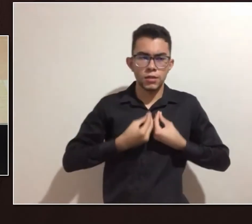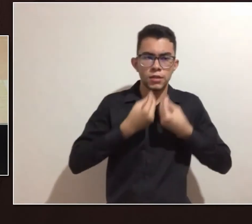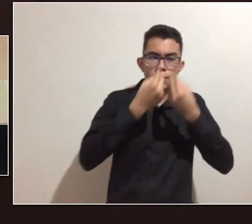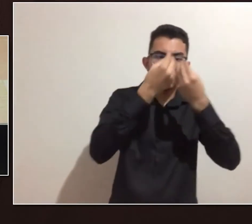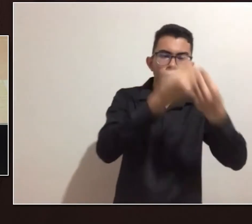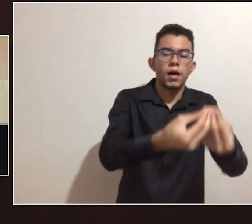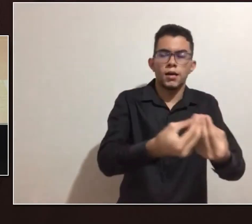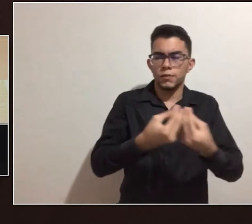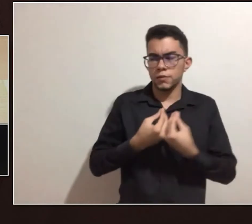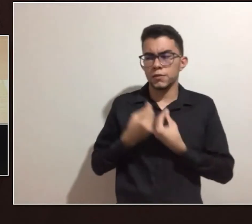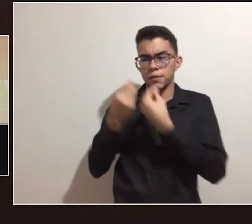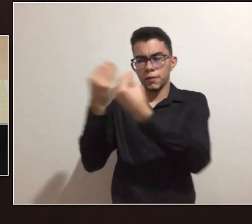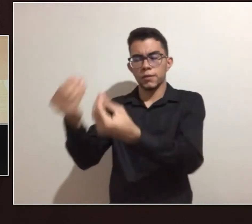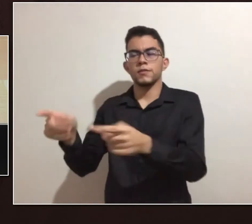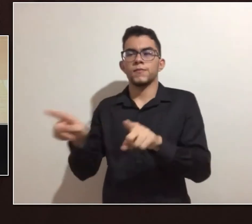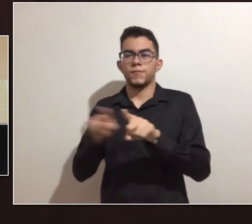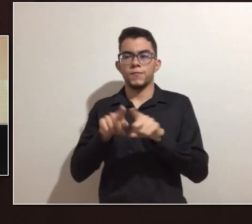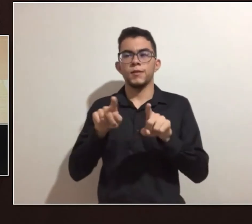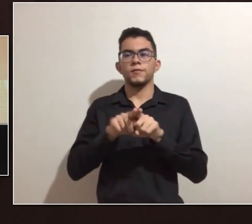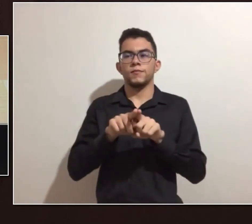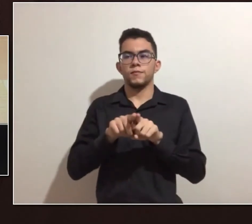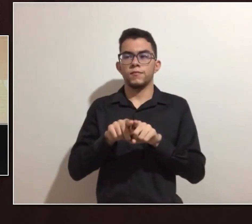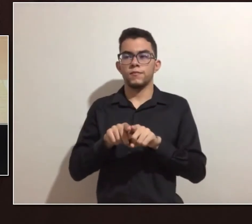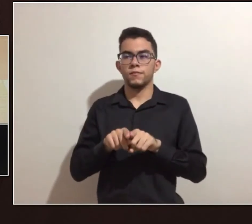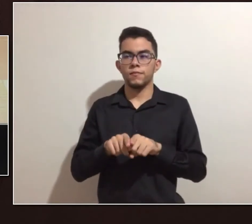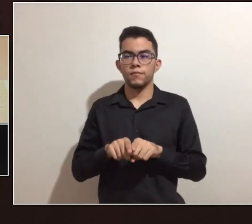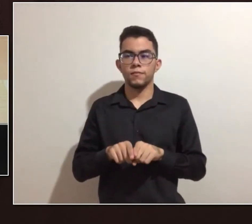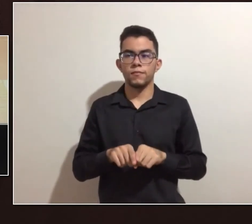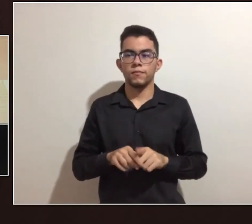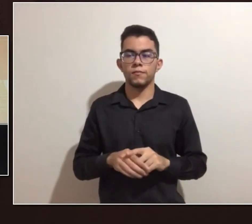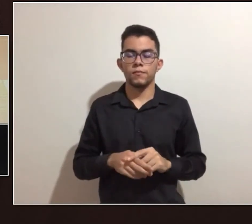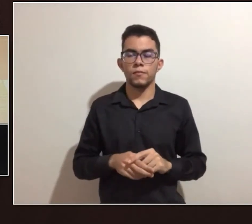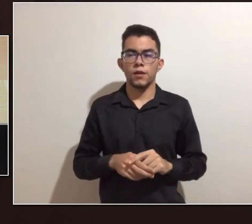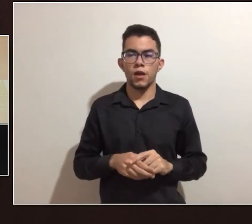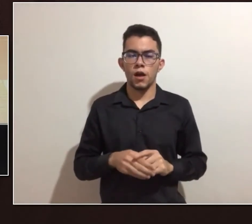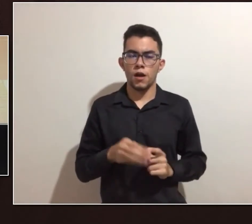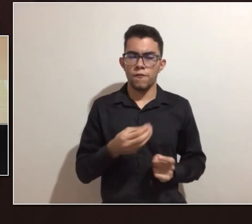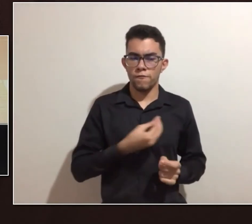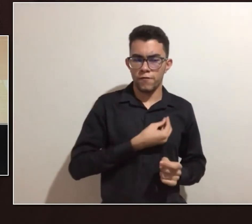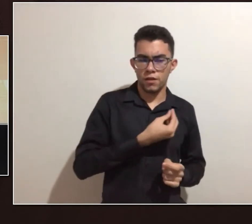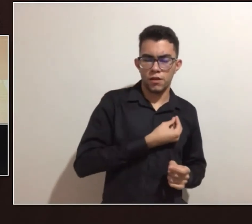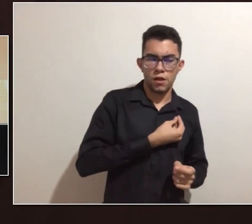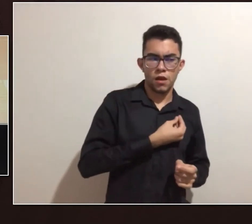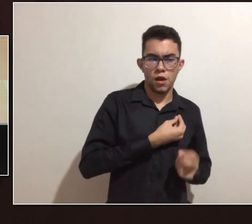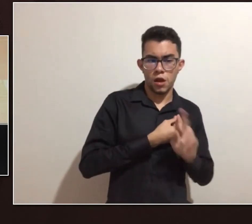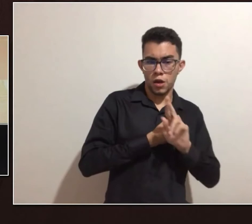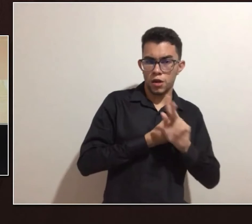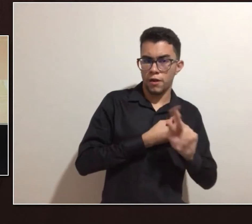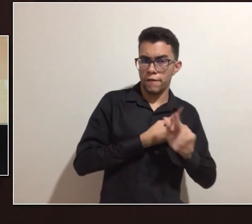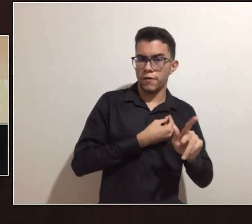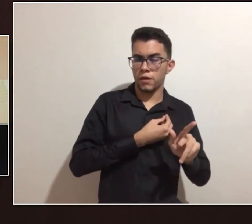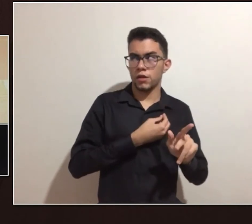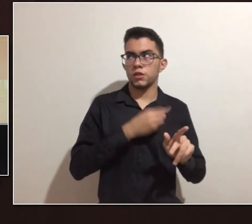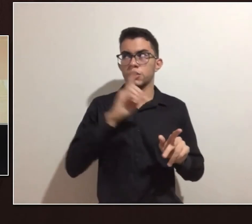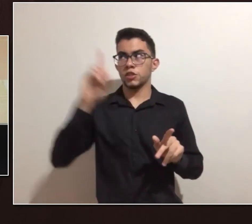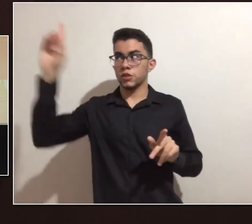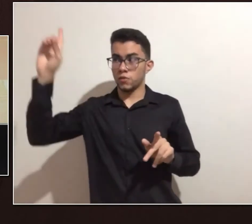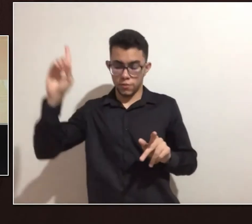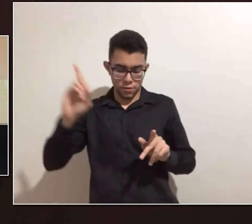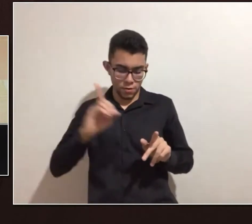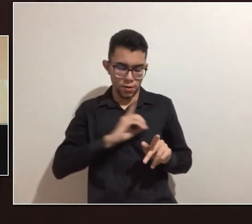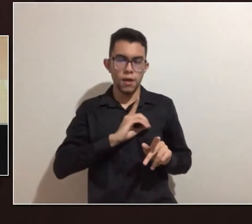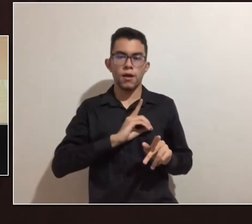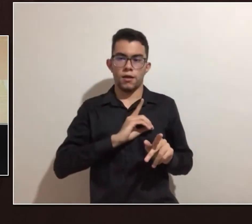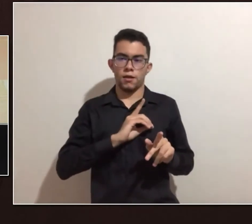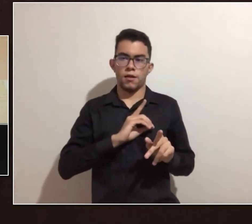das pessoas. Sabe, ter a vida é uma coisa e ter a pessoa é outra. Não sei se vocês entendem. Ter a vida é ter a mesma vida e natureza,